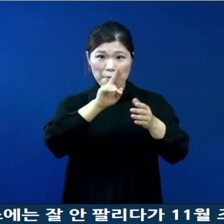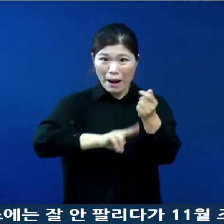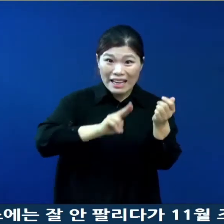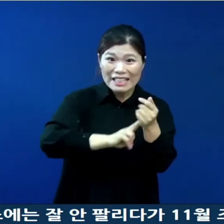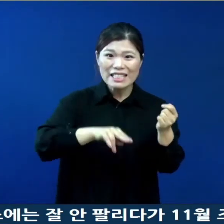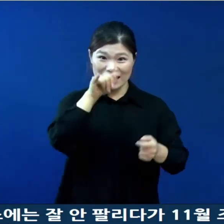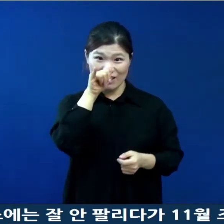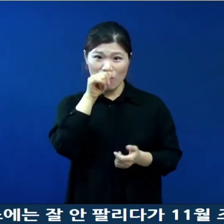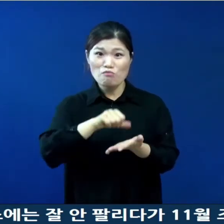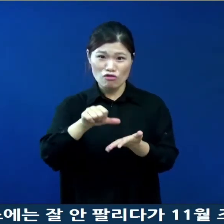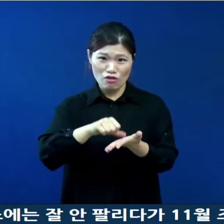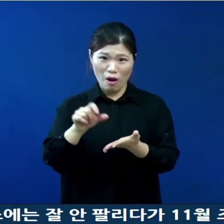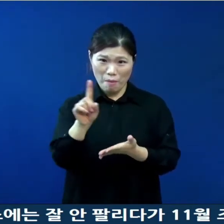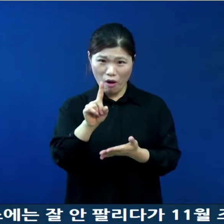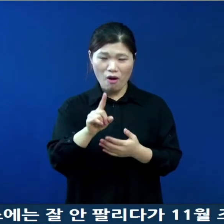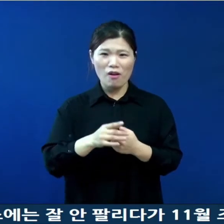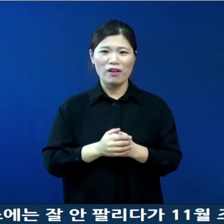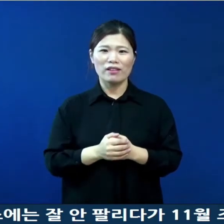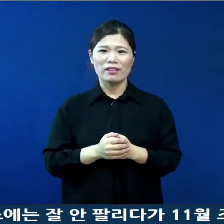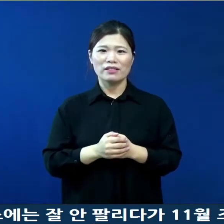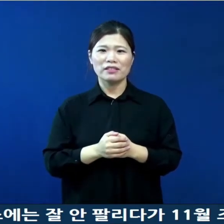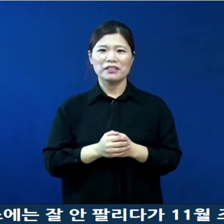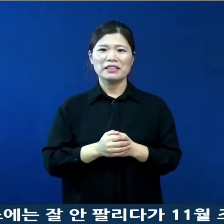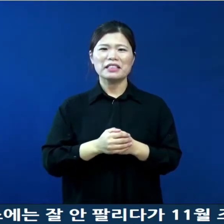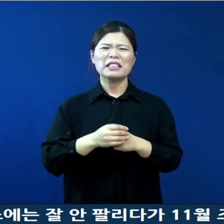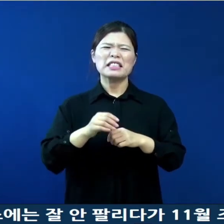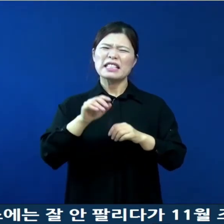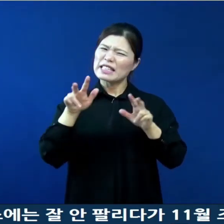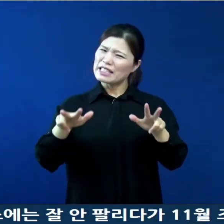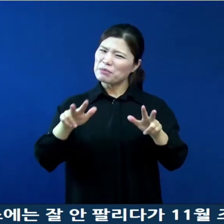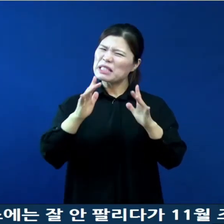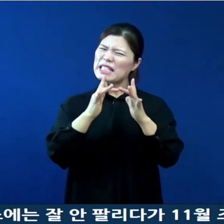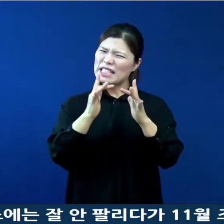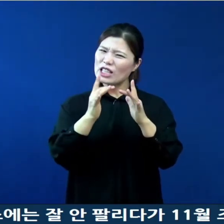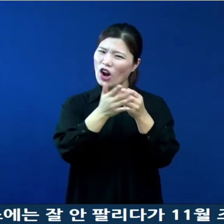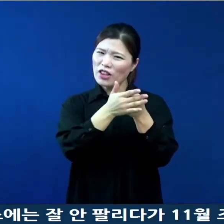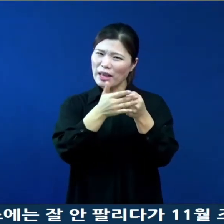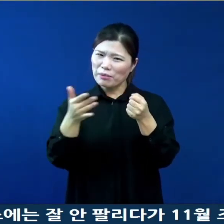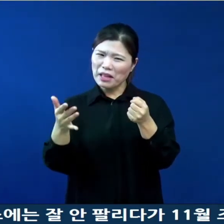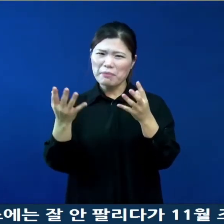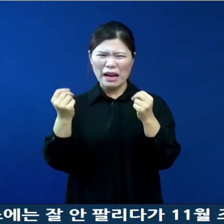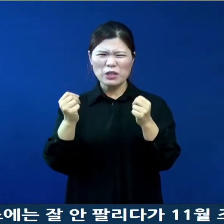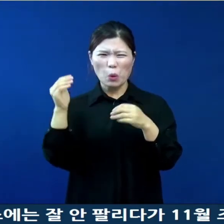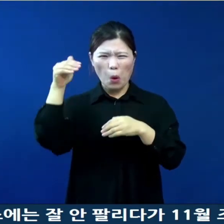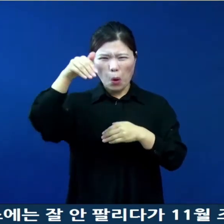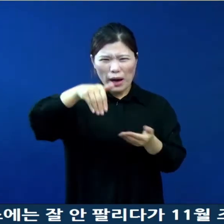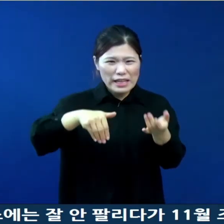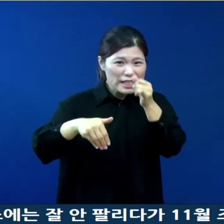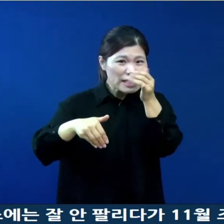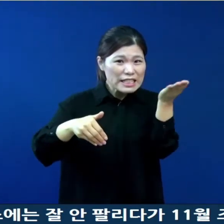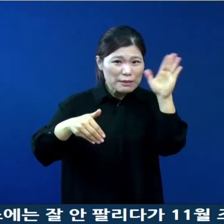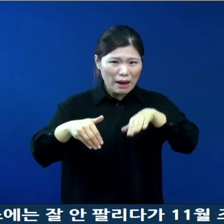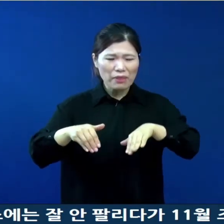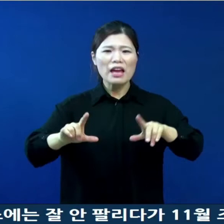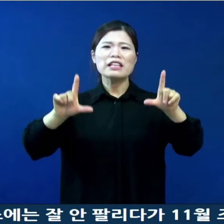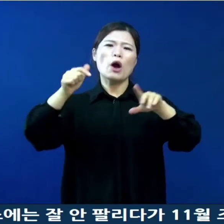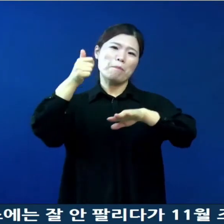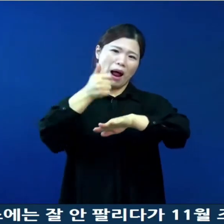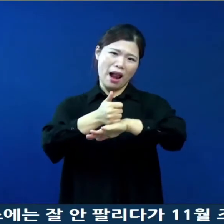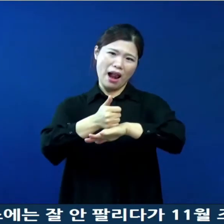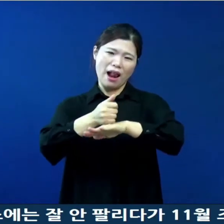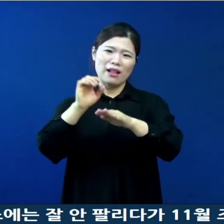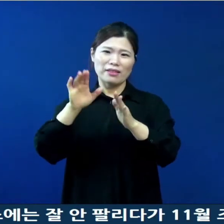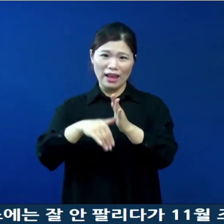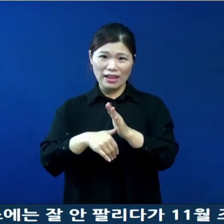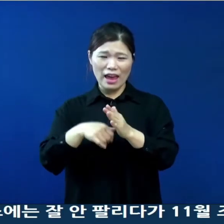있습니다. 물론 디지털 시대가 되어서 조금 주춤해지긴 했지만 이 연말 연시가 되면 모든